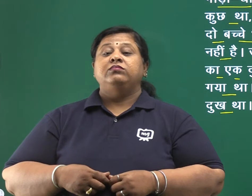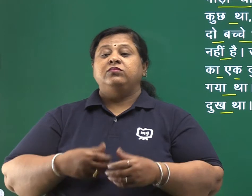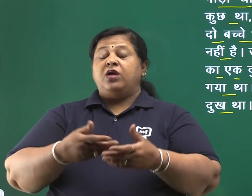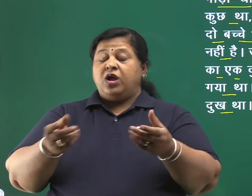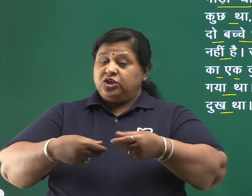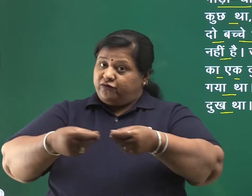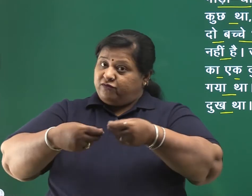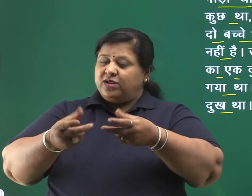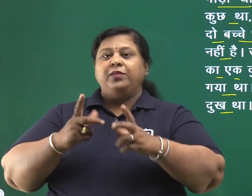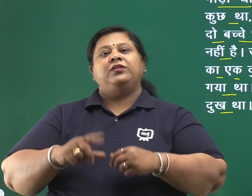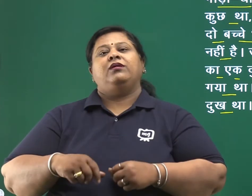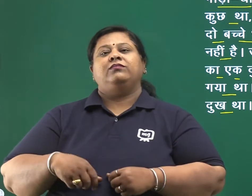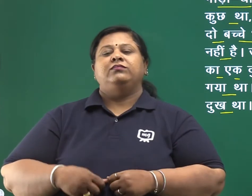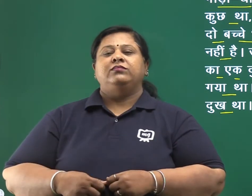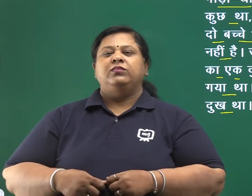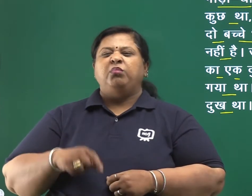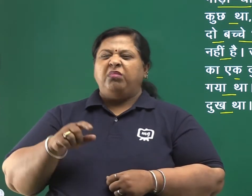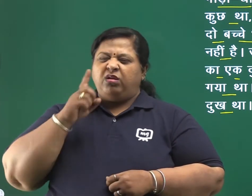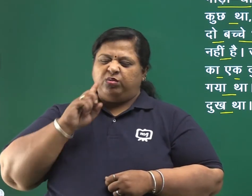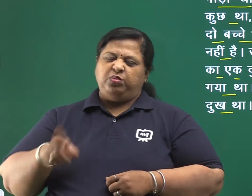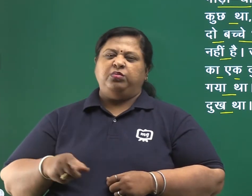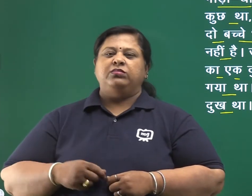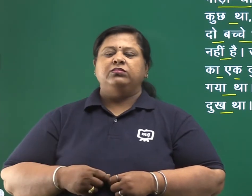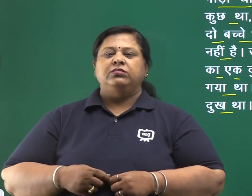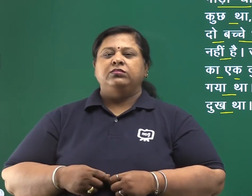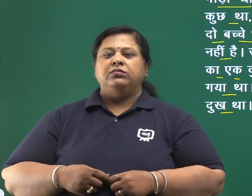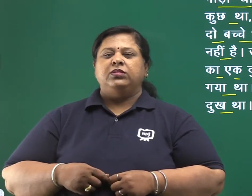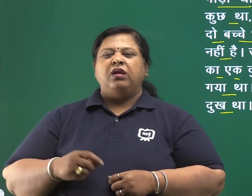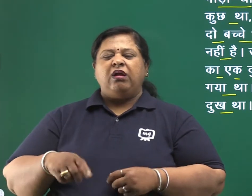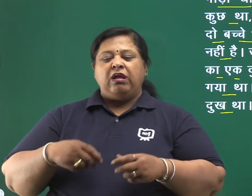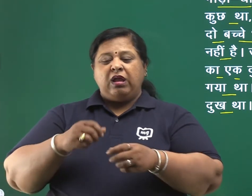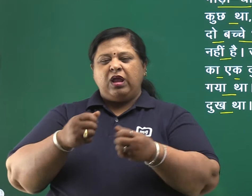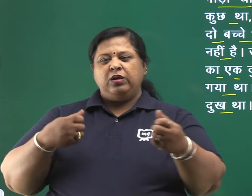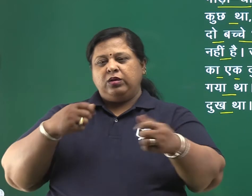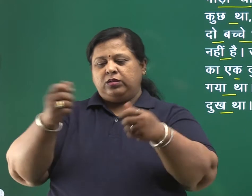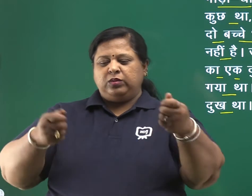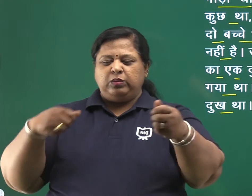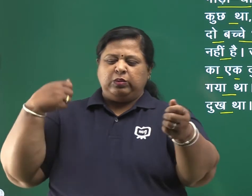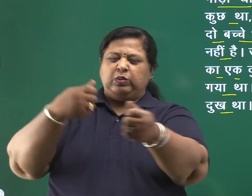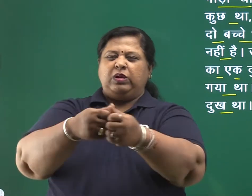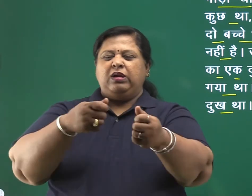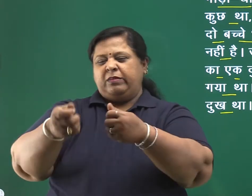अच्छा व्यवसाय भी था। परंतु एक दुर्घटना में